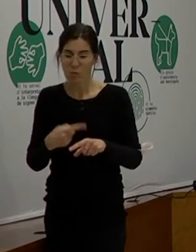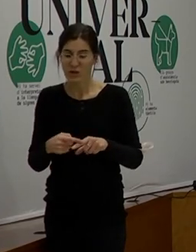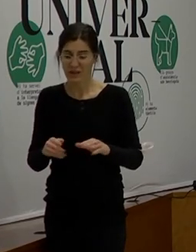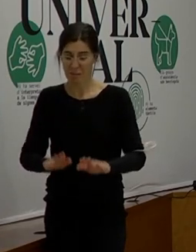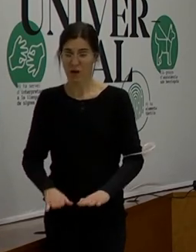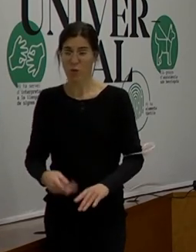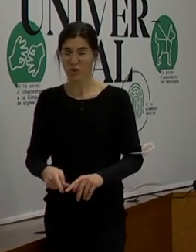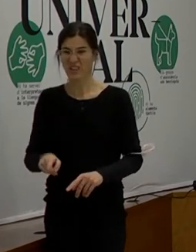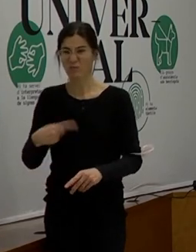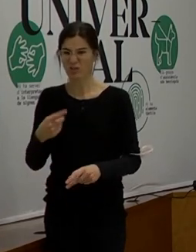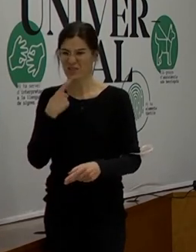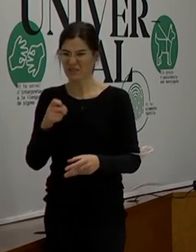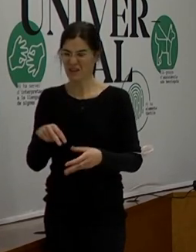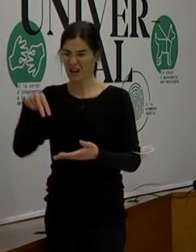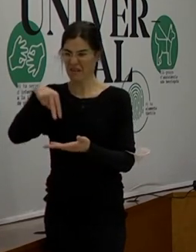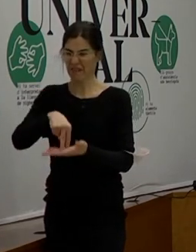després costa aixecar-te, no?